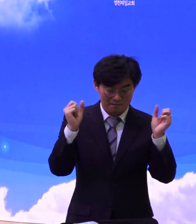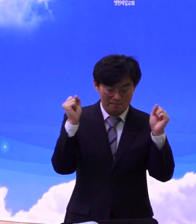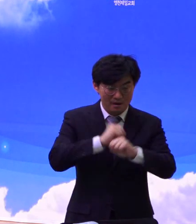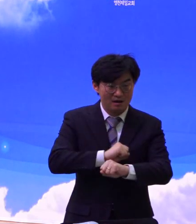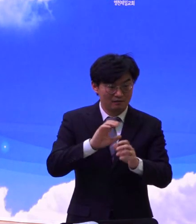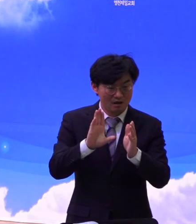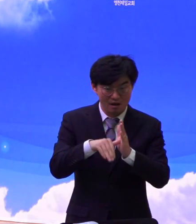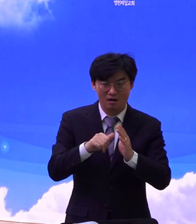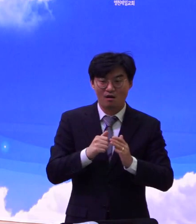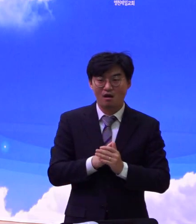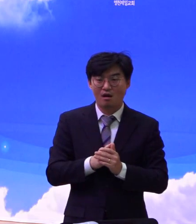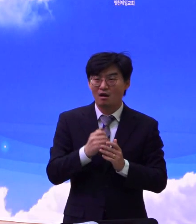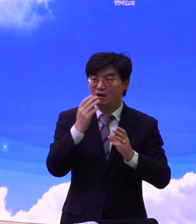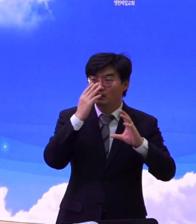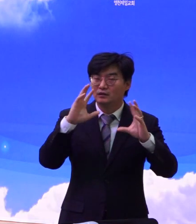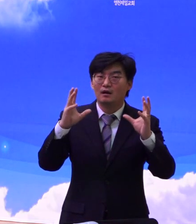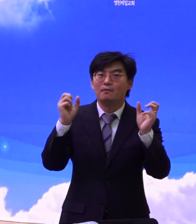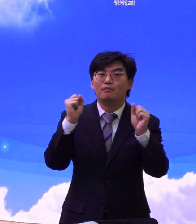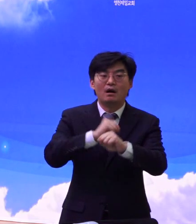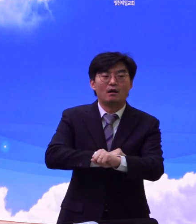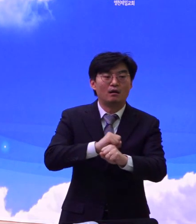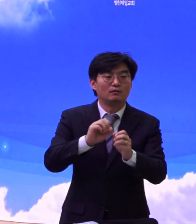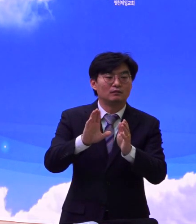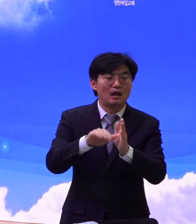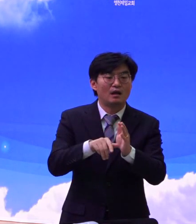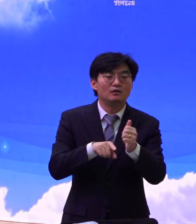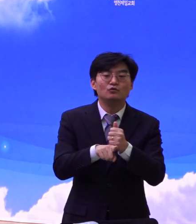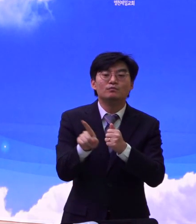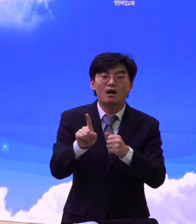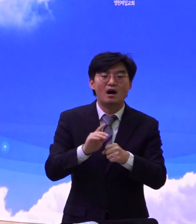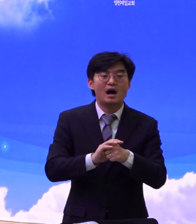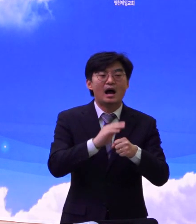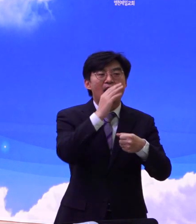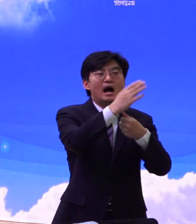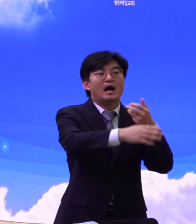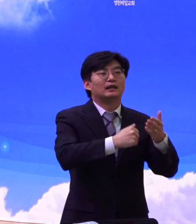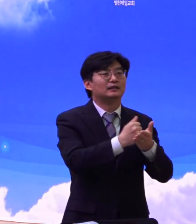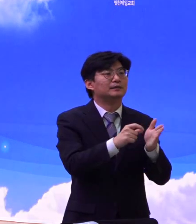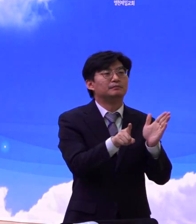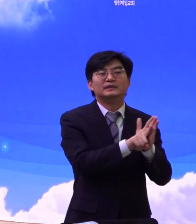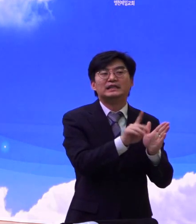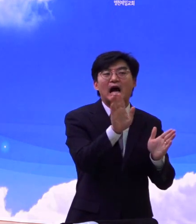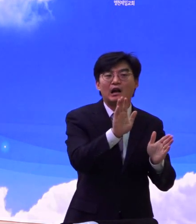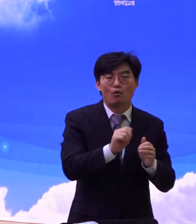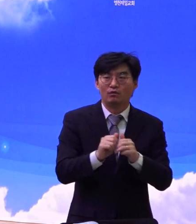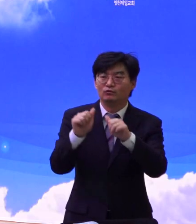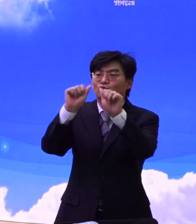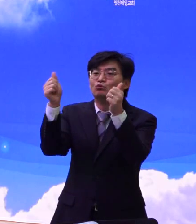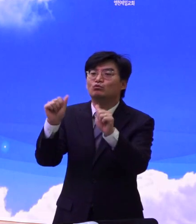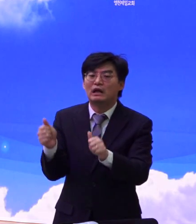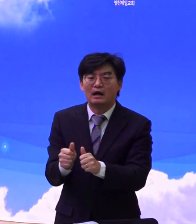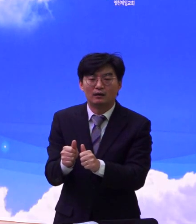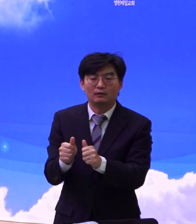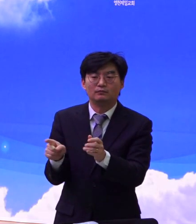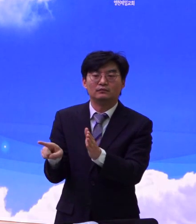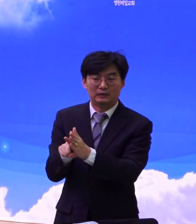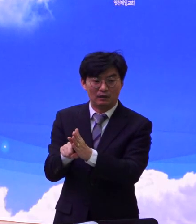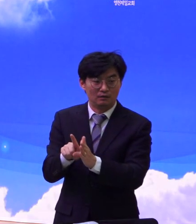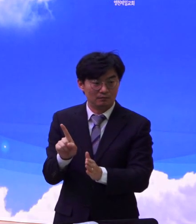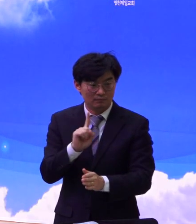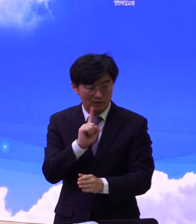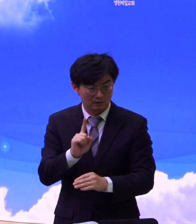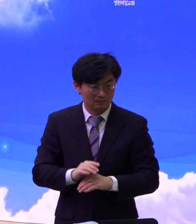왕이었는데 북이스라엘이 망한 것이 여러분 아시듯이 하나님을 섬기지 않고 하나님이 아닌 우상을 섬긴 이 우상 숭배 때문에